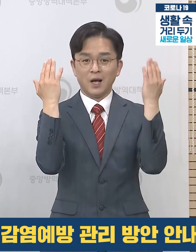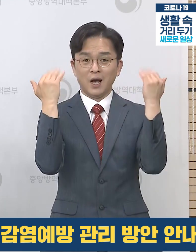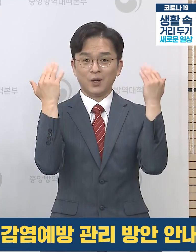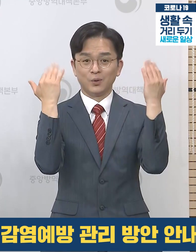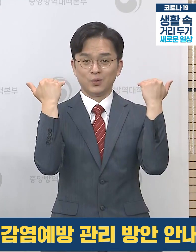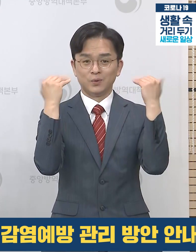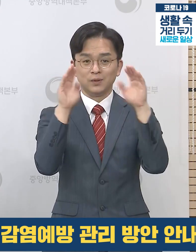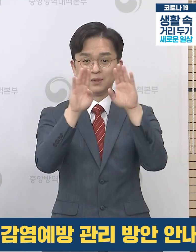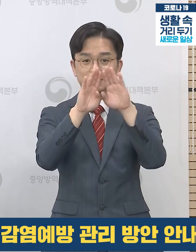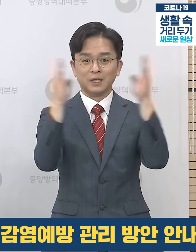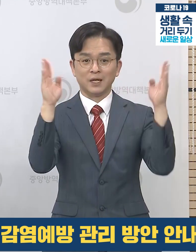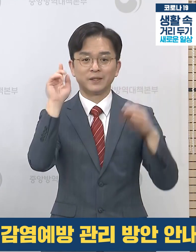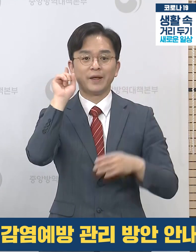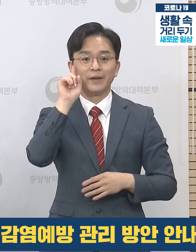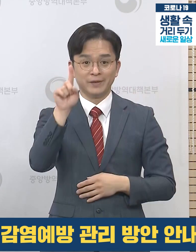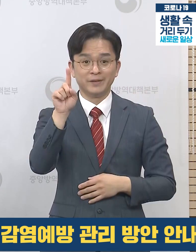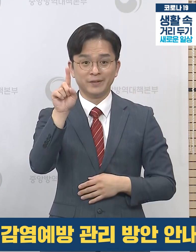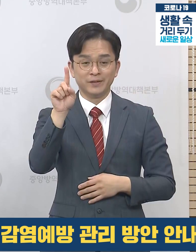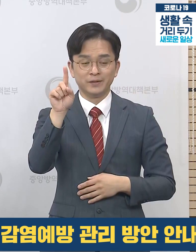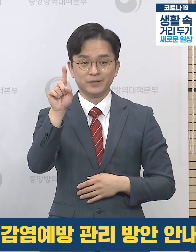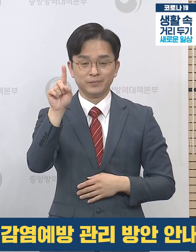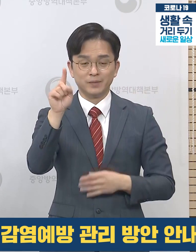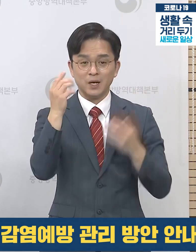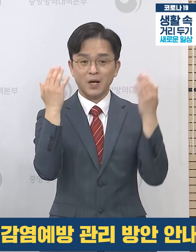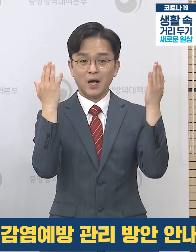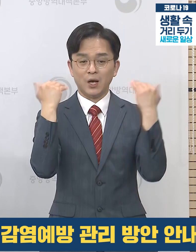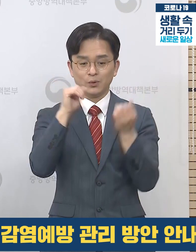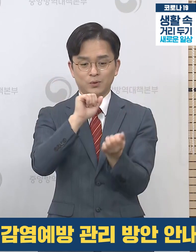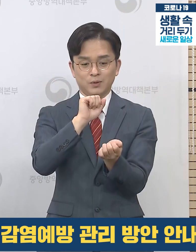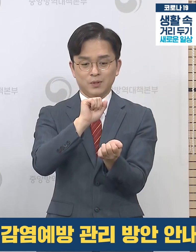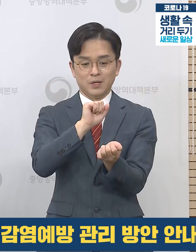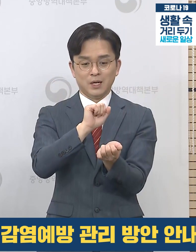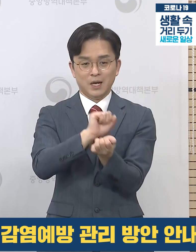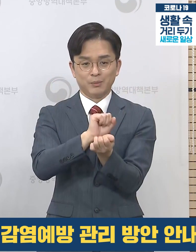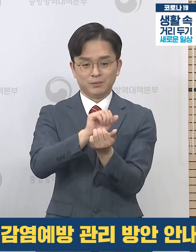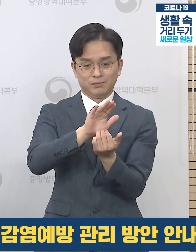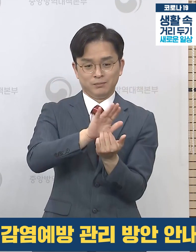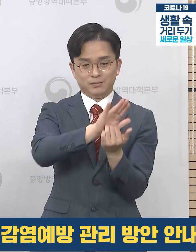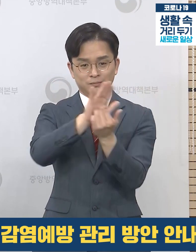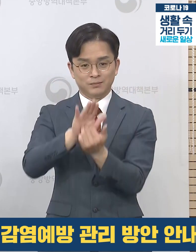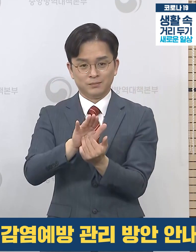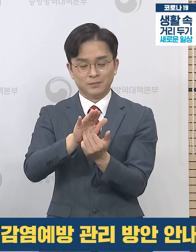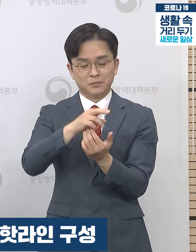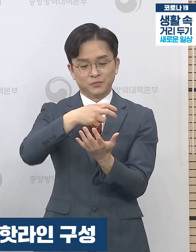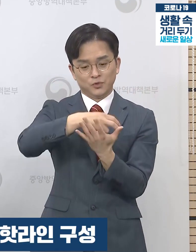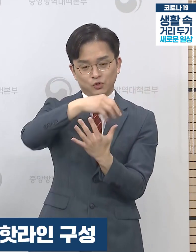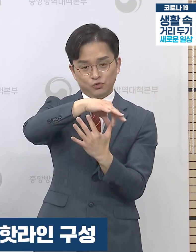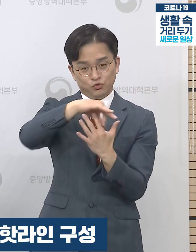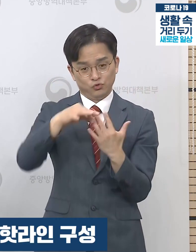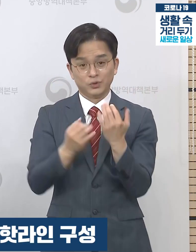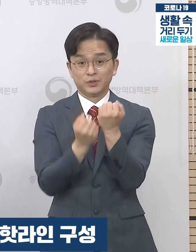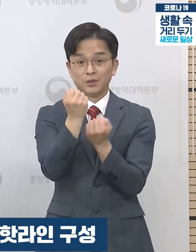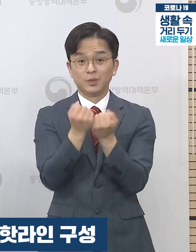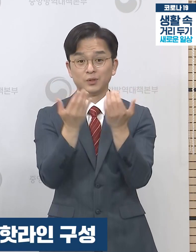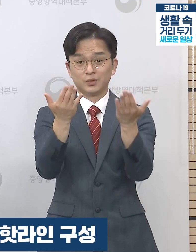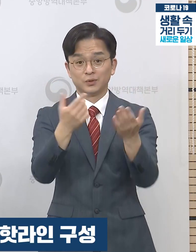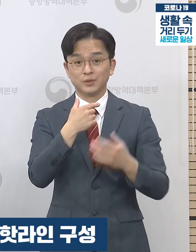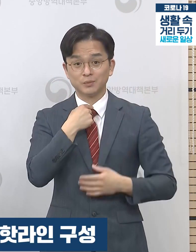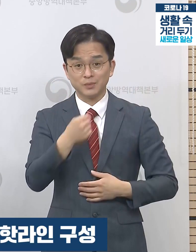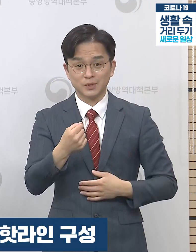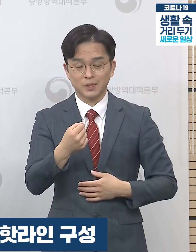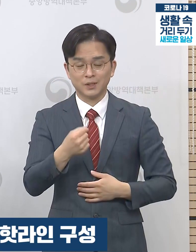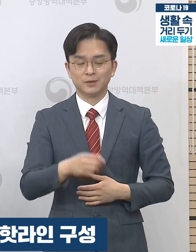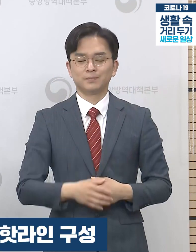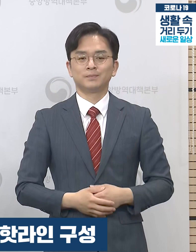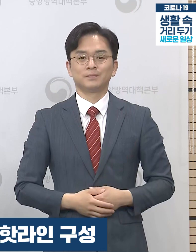앞두고 감염 예방관리 방안에 대해서 몇 가지 말씀 올리겠습니다. 먼저 고3